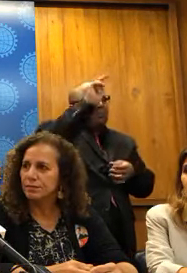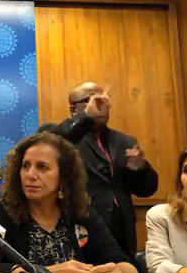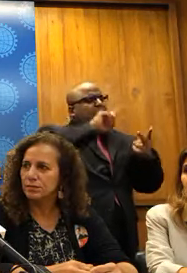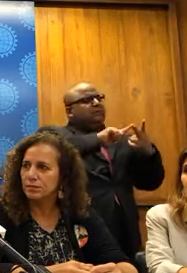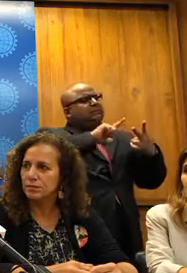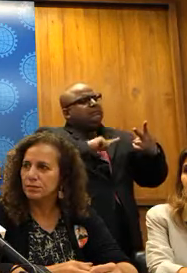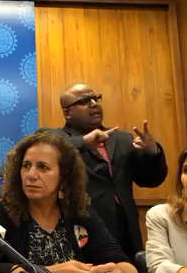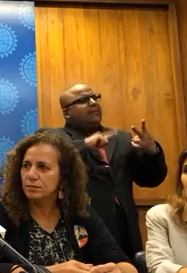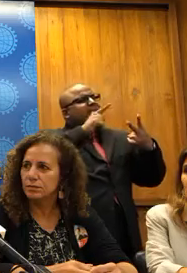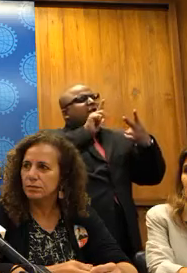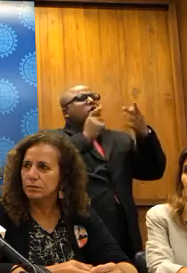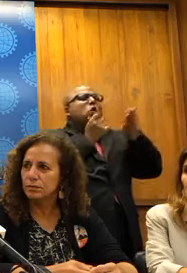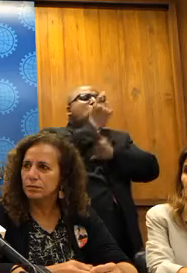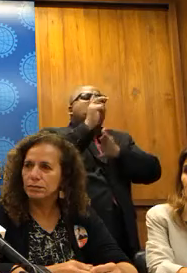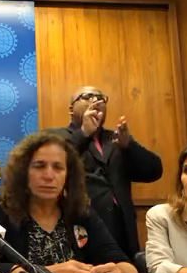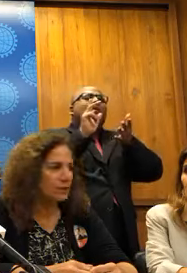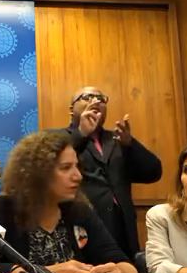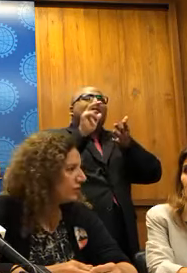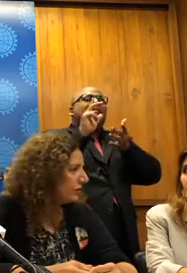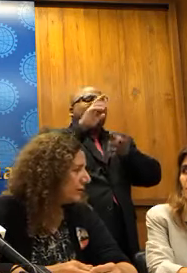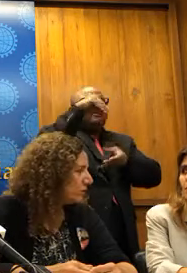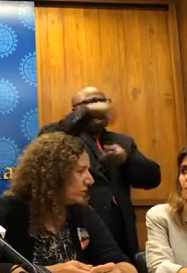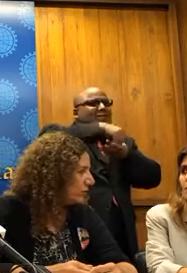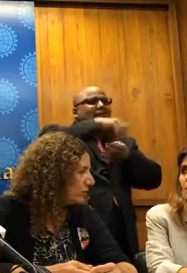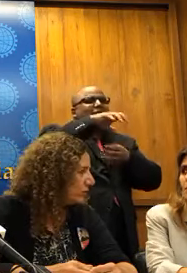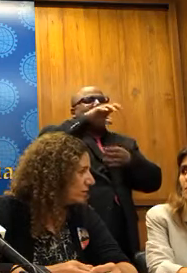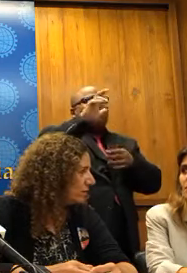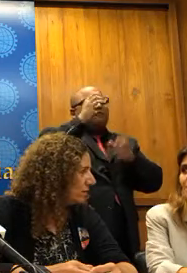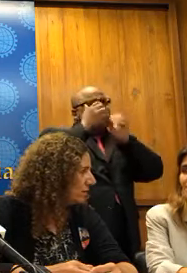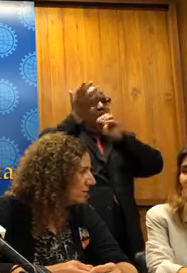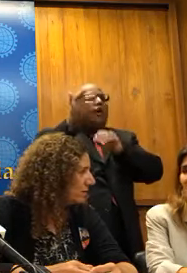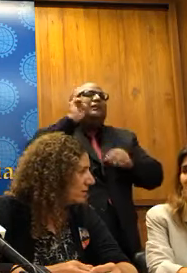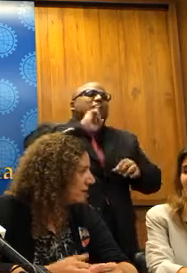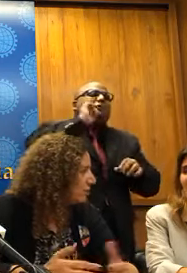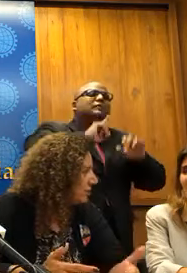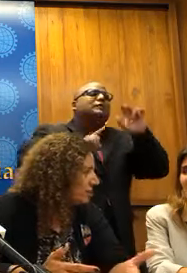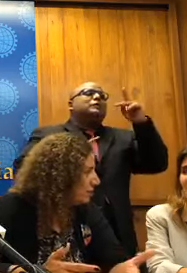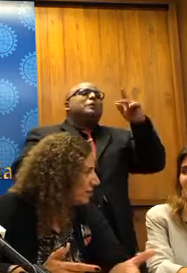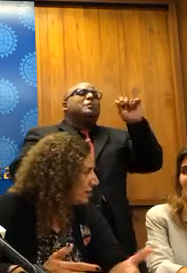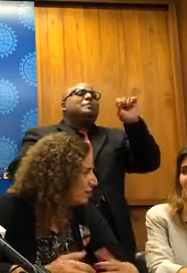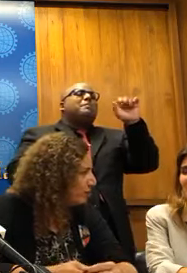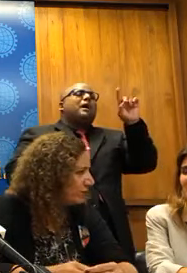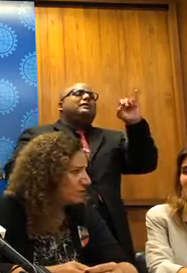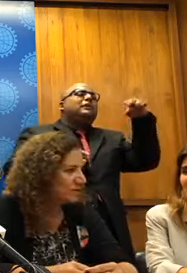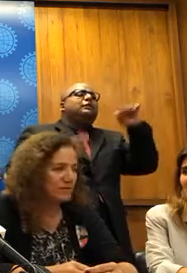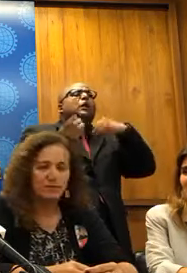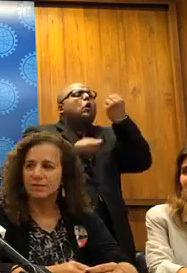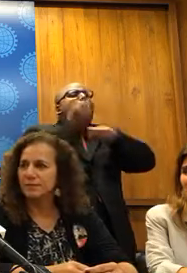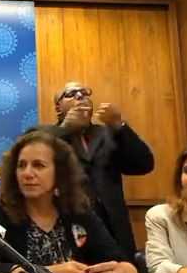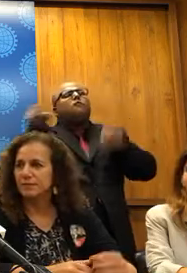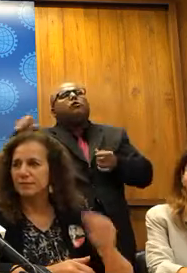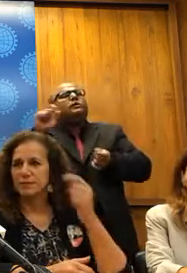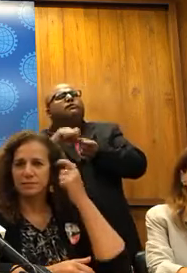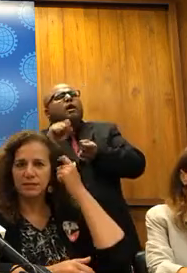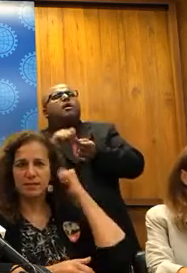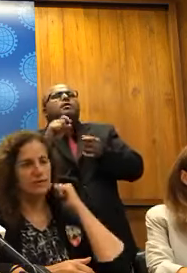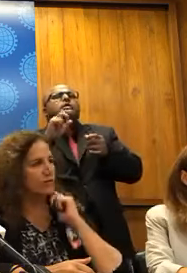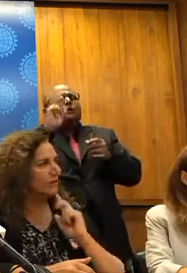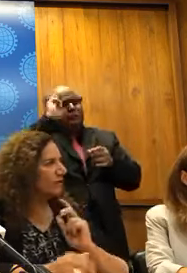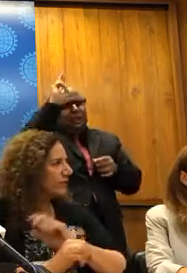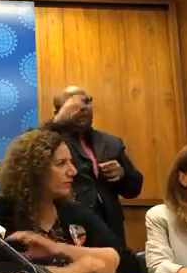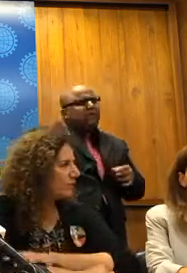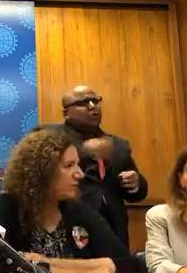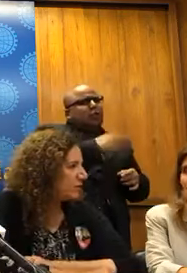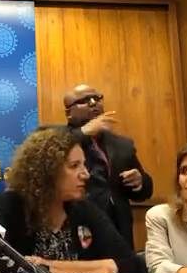caso de Passadina, também da compra de Passadina, tem tudo que foram para fora. Como que você faria, o que seria diferente nessa gestão da Petrobras, um